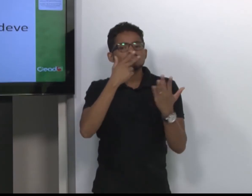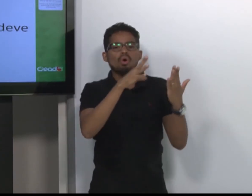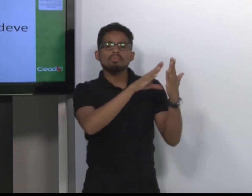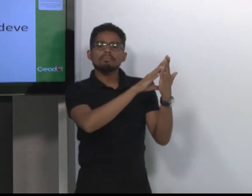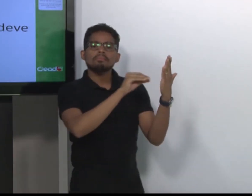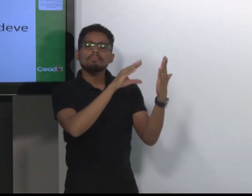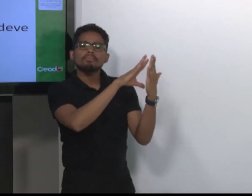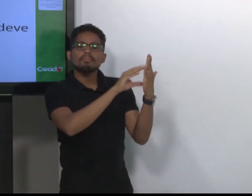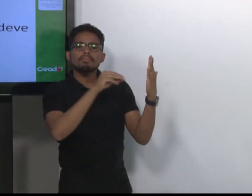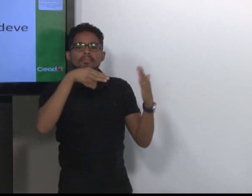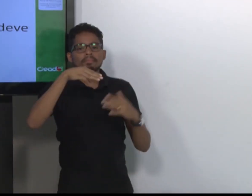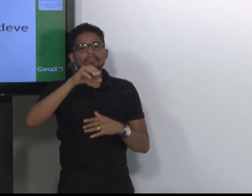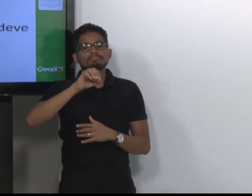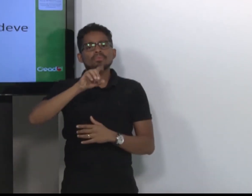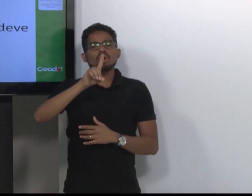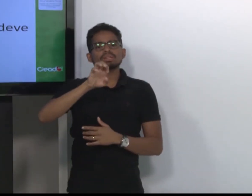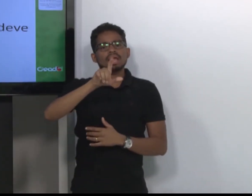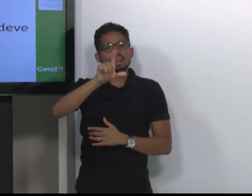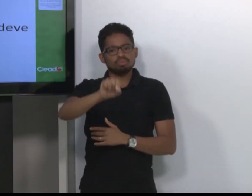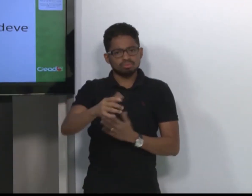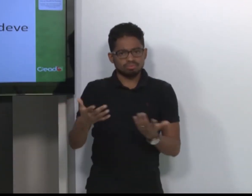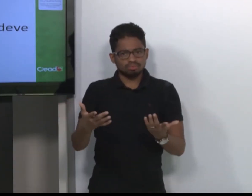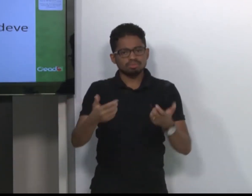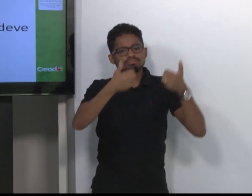aqui alguns modelos